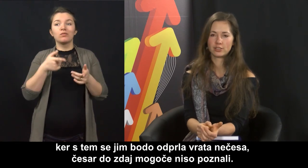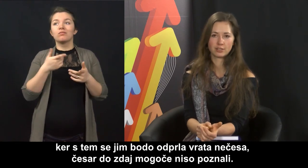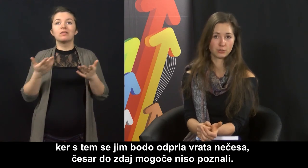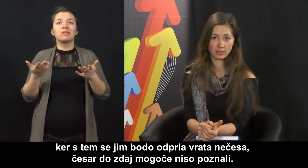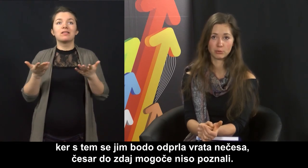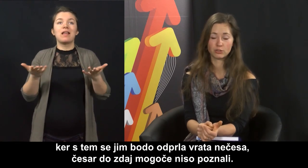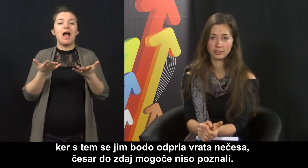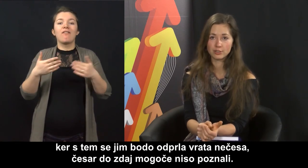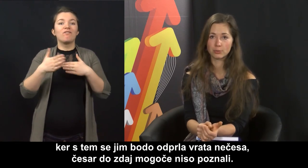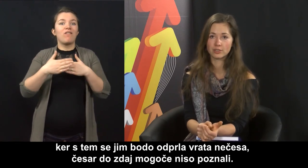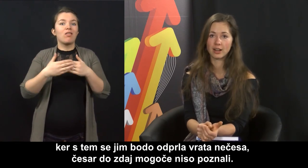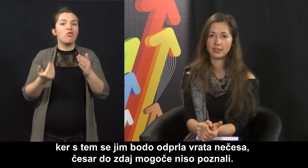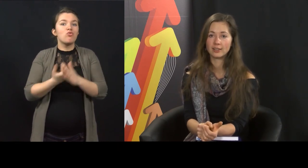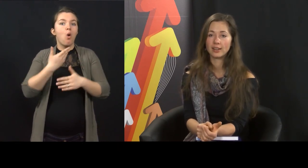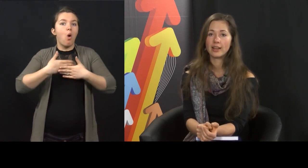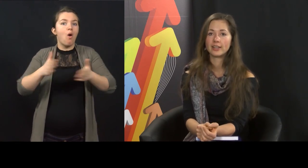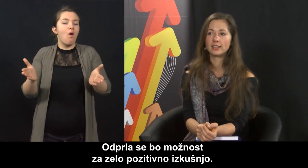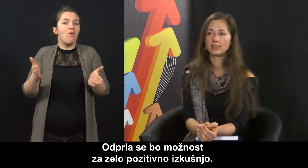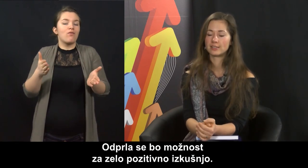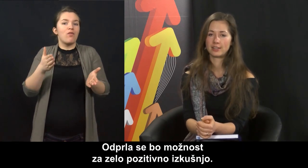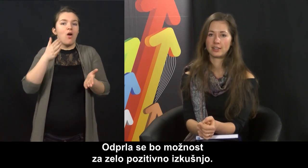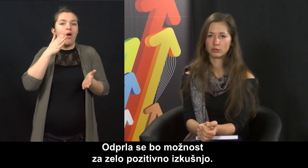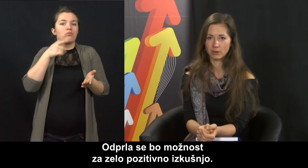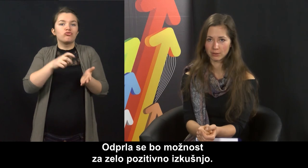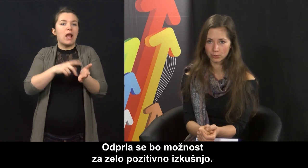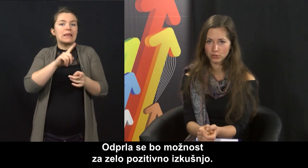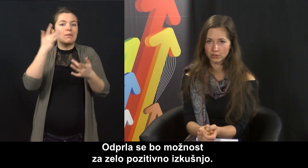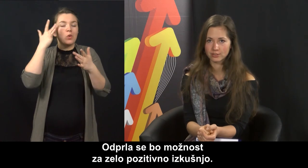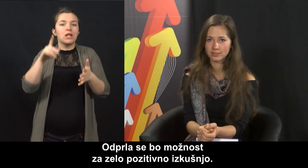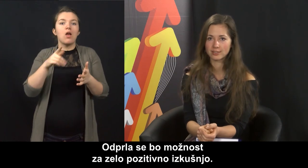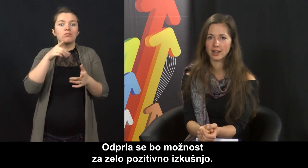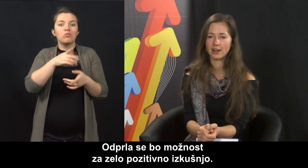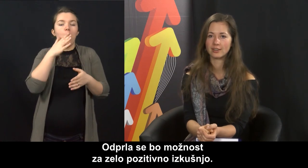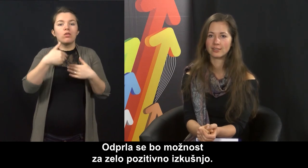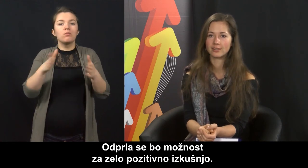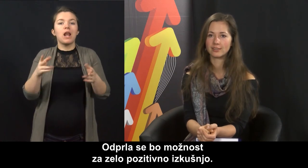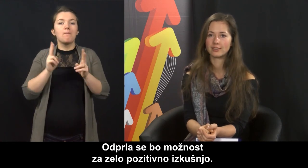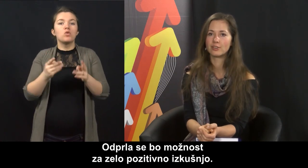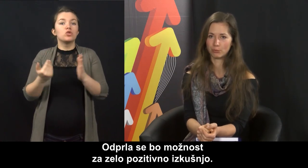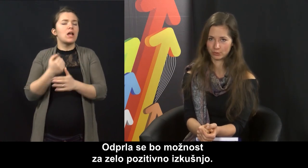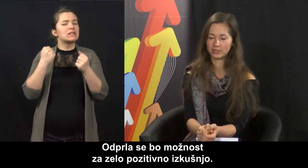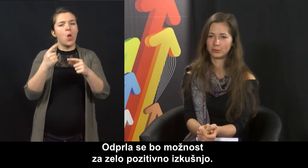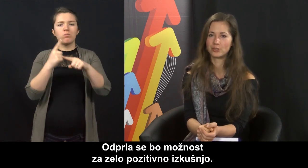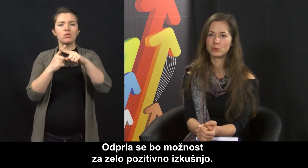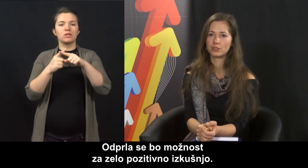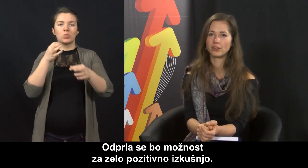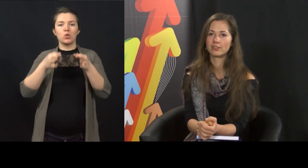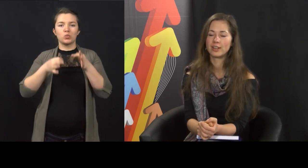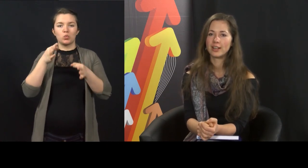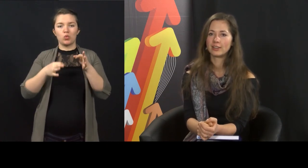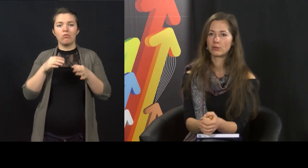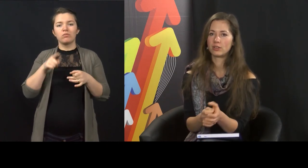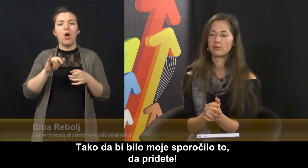nečesa, česar do sedaj mogoče niso poznali in se je odprla možnost za zelo pozitivno